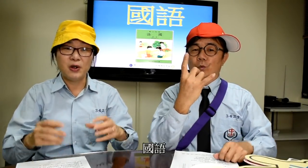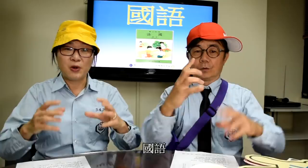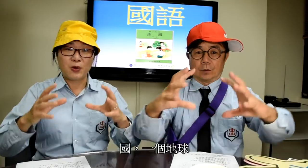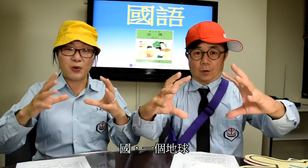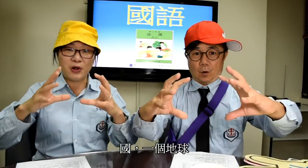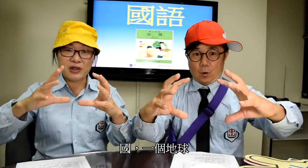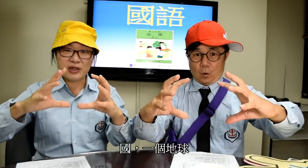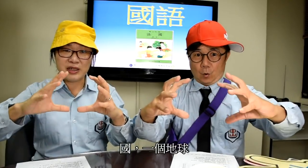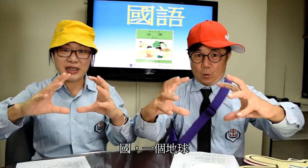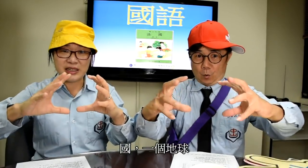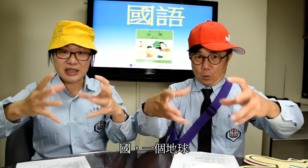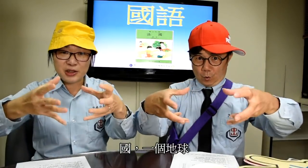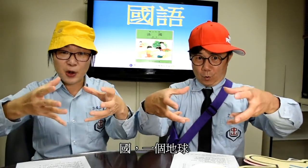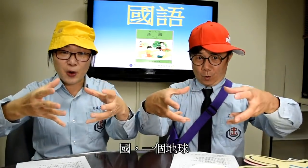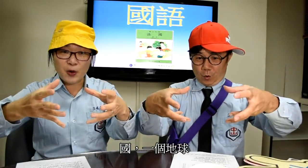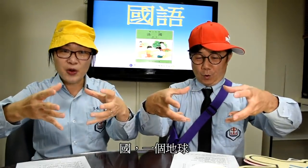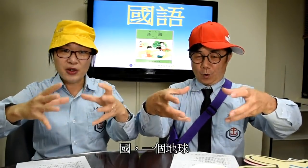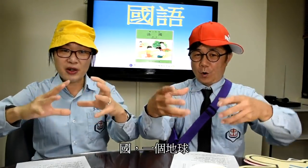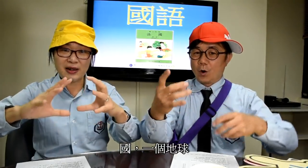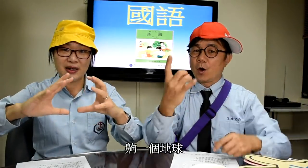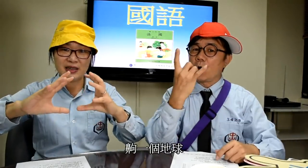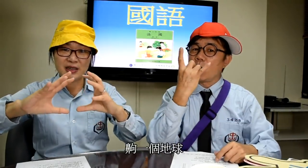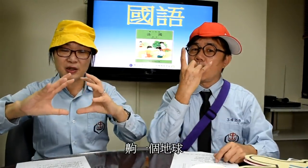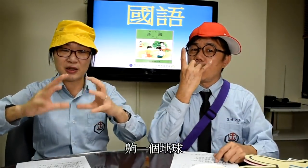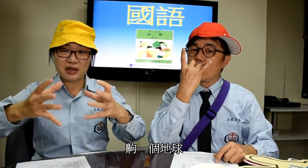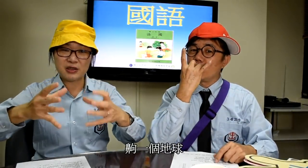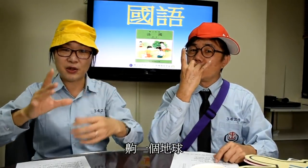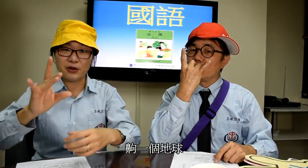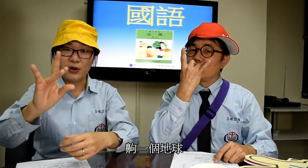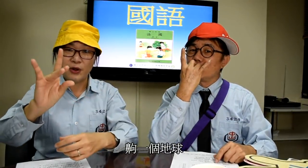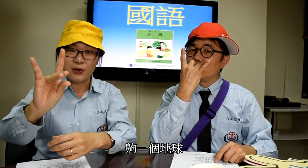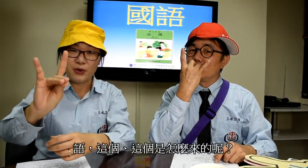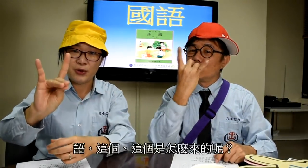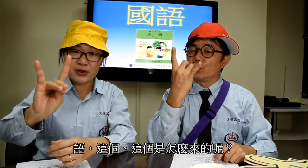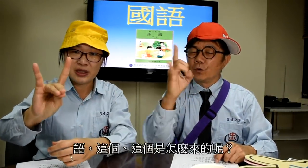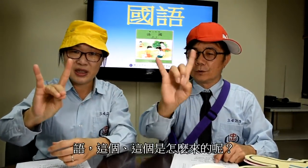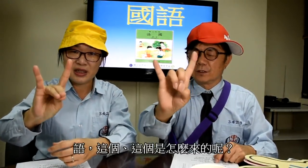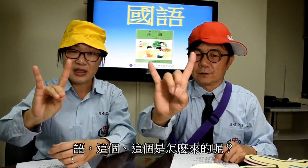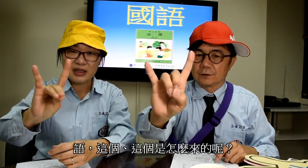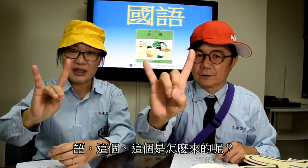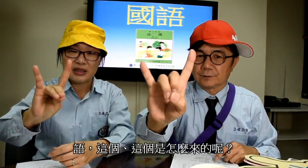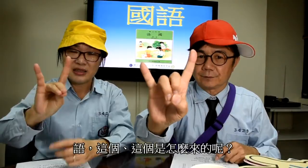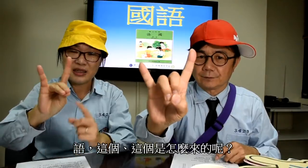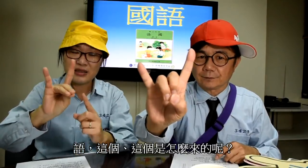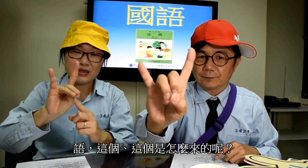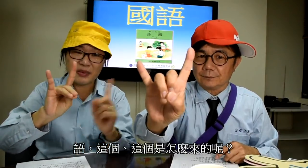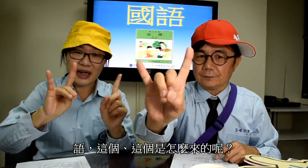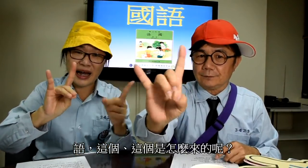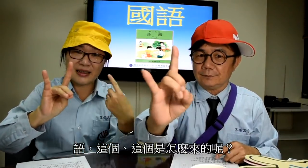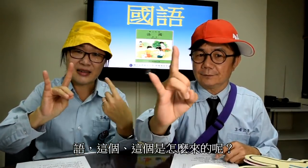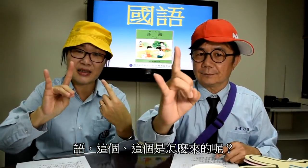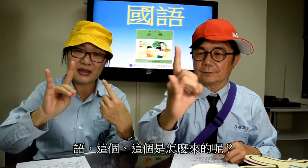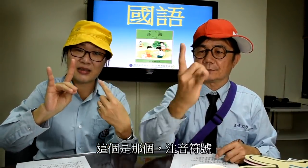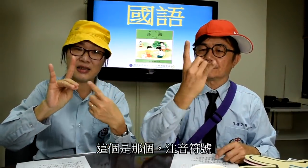国一个地球啊、哦，一个地球语这个。这个是怎么来的呢？这个是